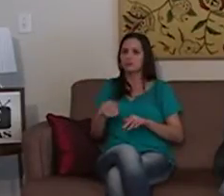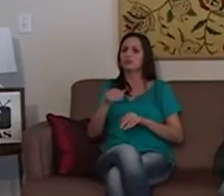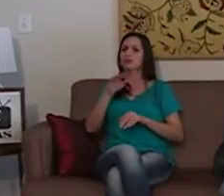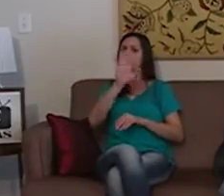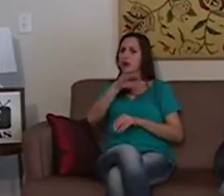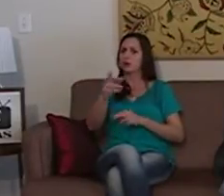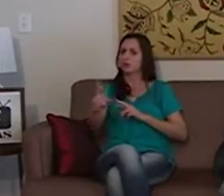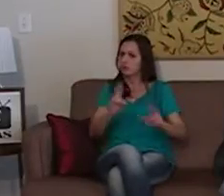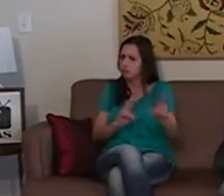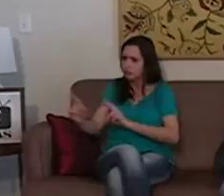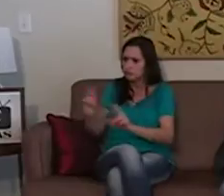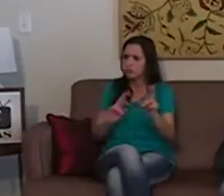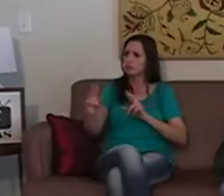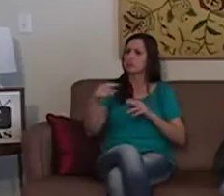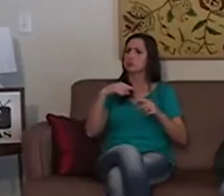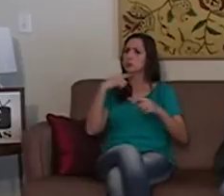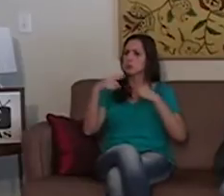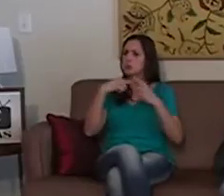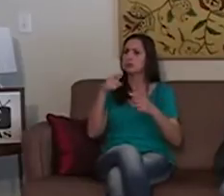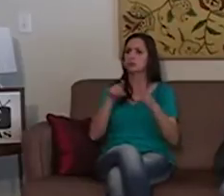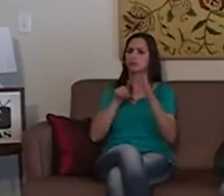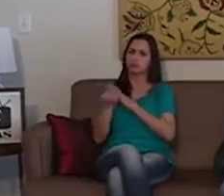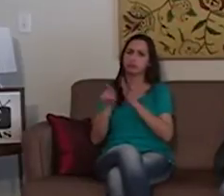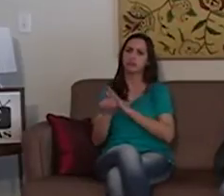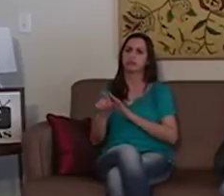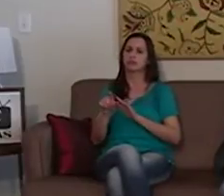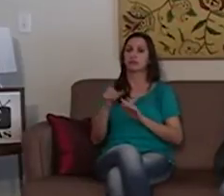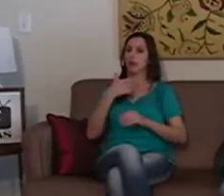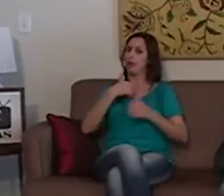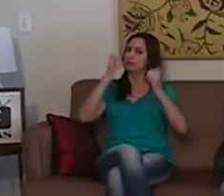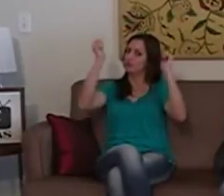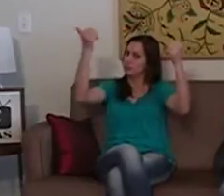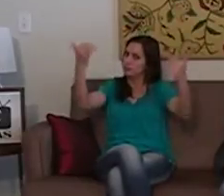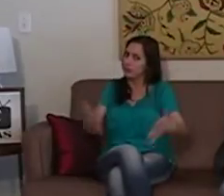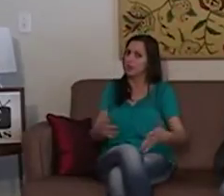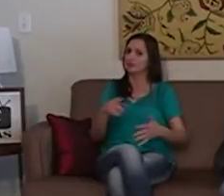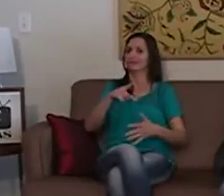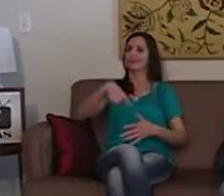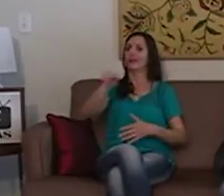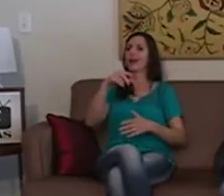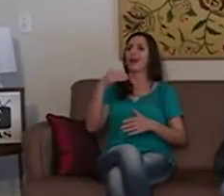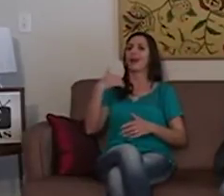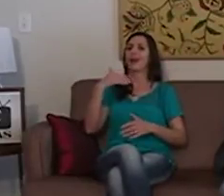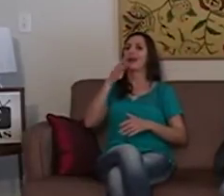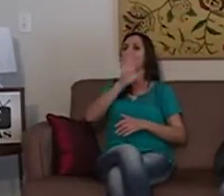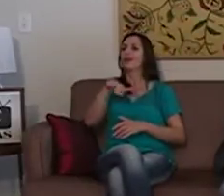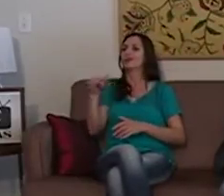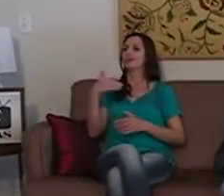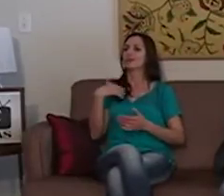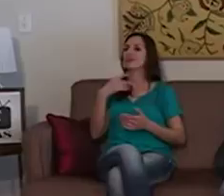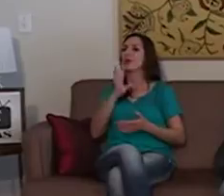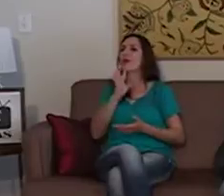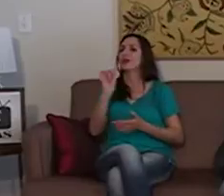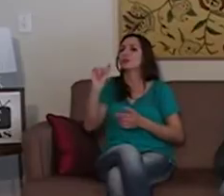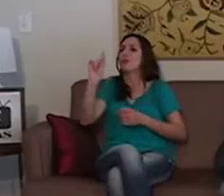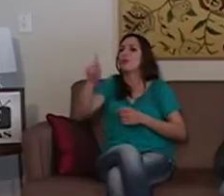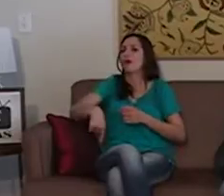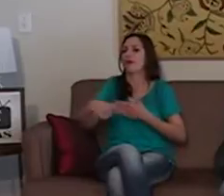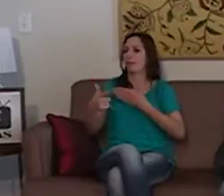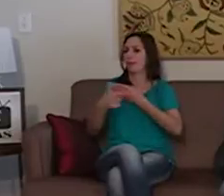comigo, tirar alguma dúvida, fazer perguntas, porque os alunos não costumam saber qual é o papel do intérprete. Então eu explico para eles